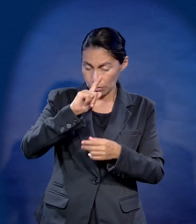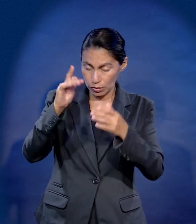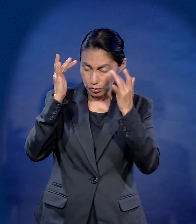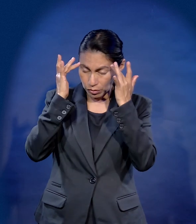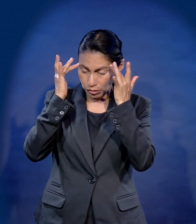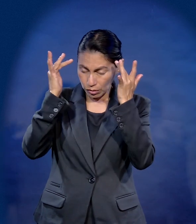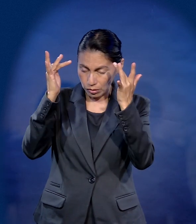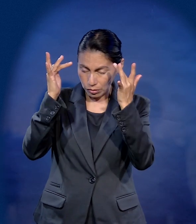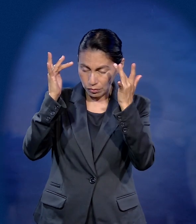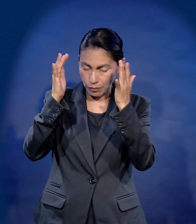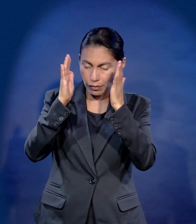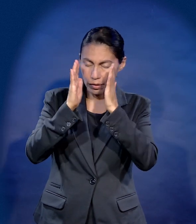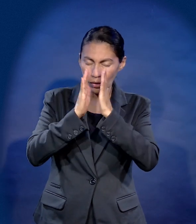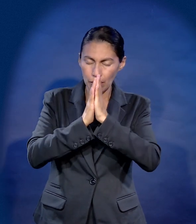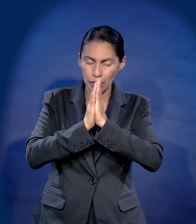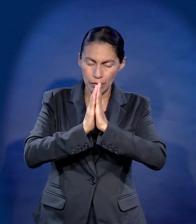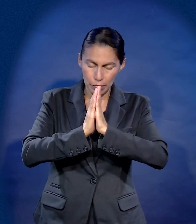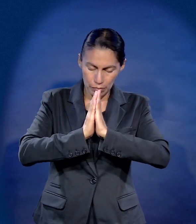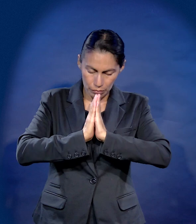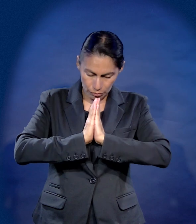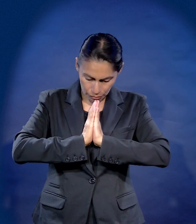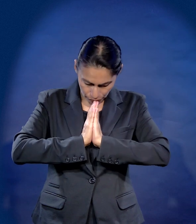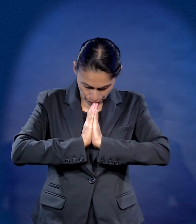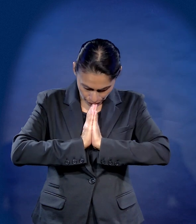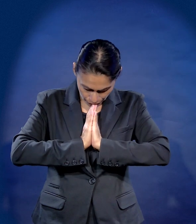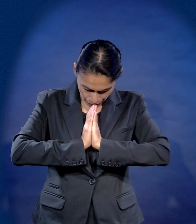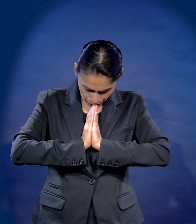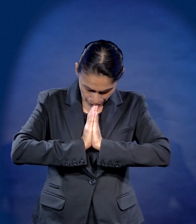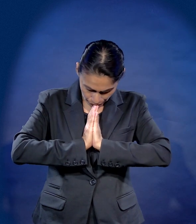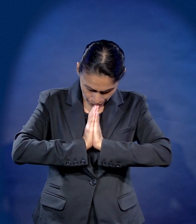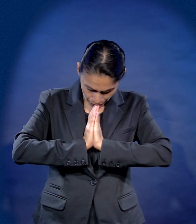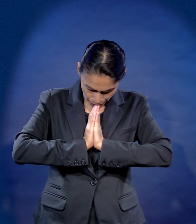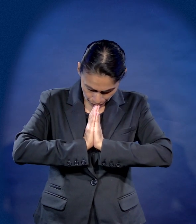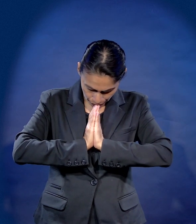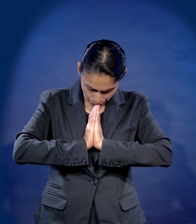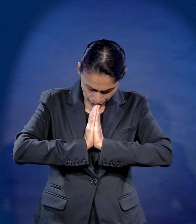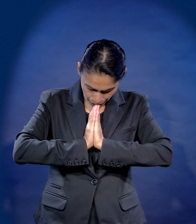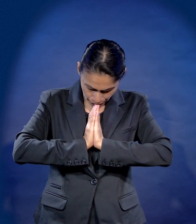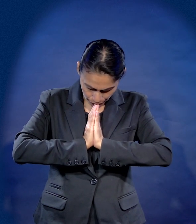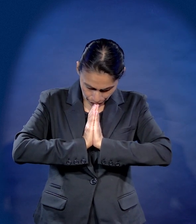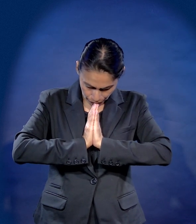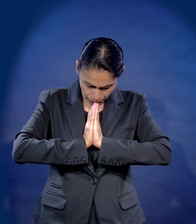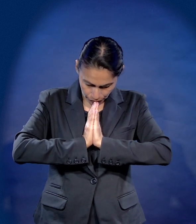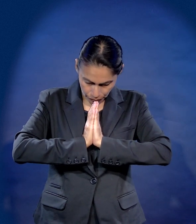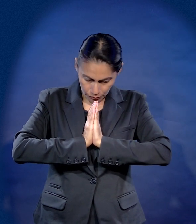del Padre, del Hijo y del Espíritu Santo. Amén.